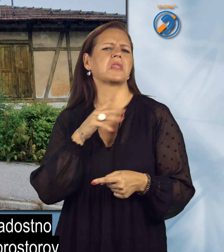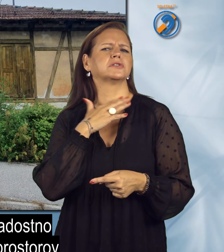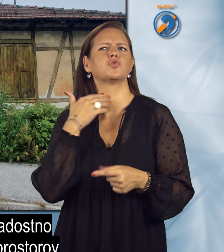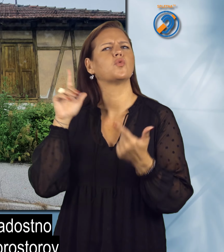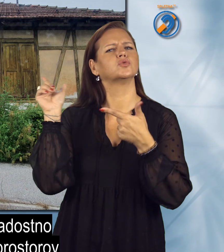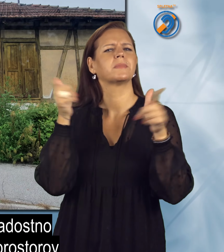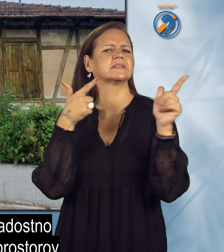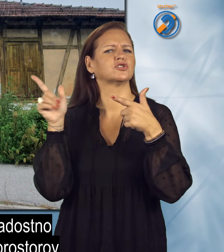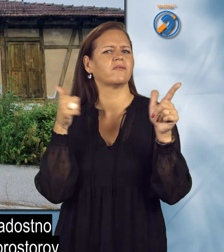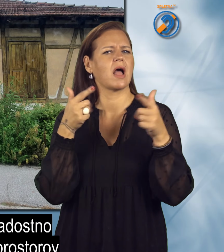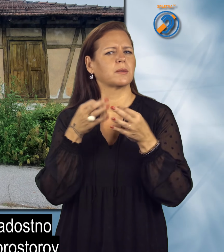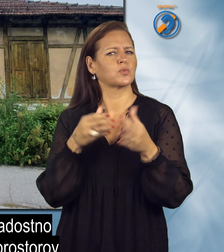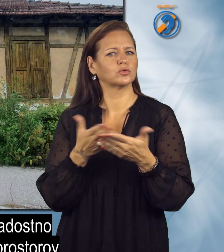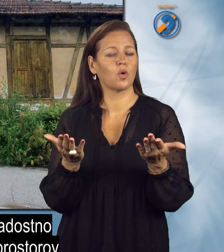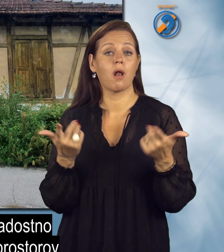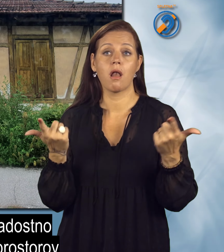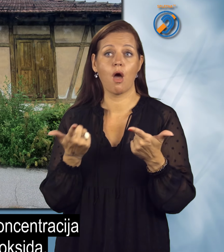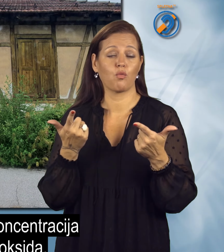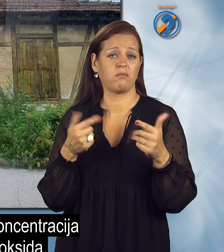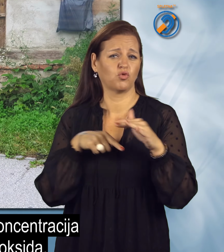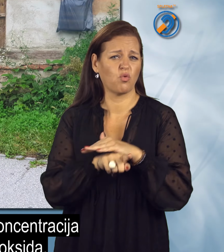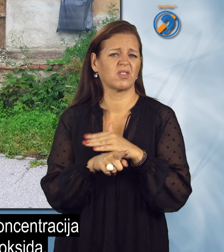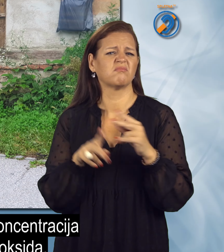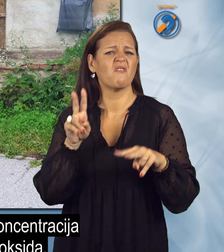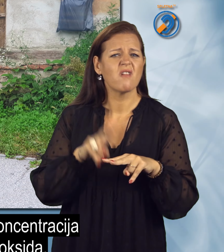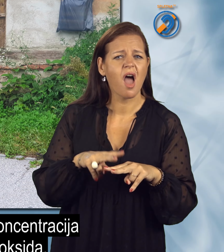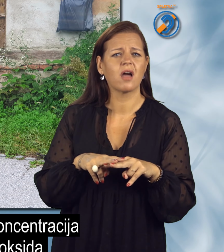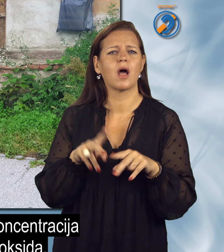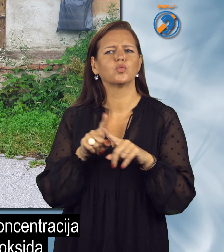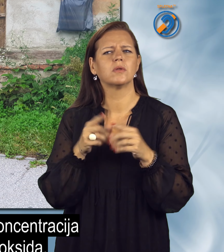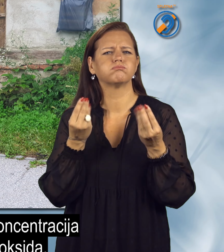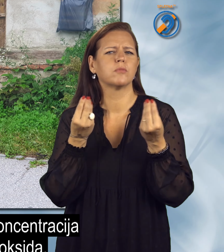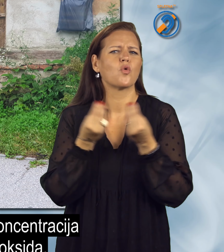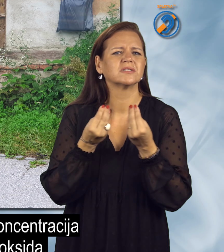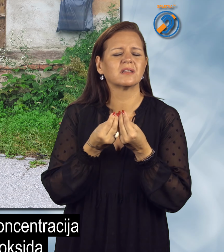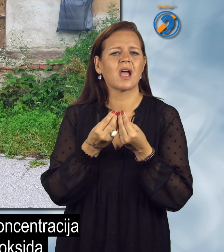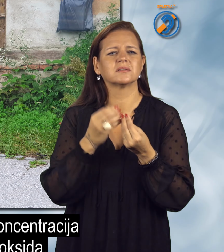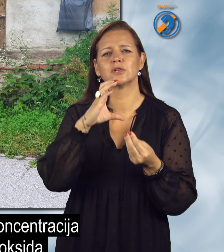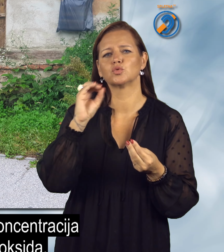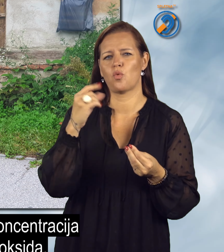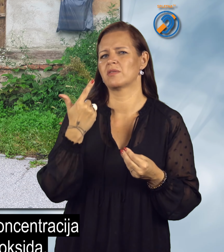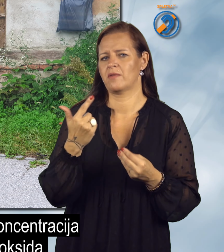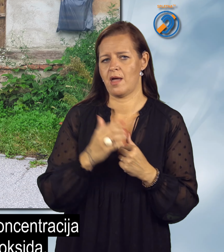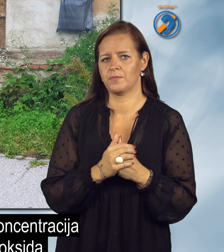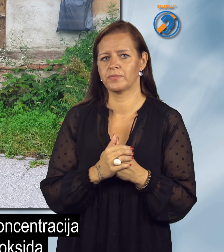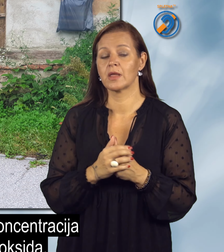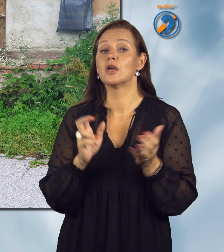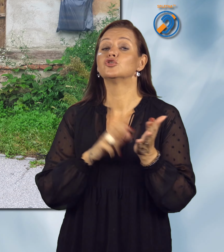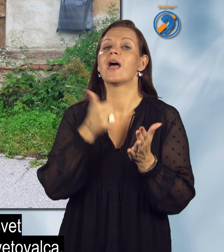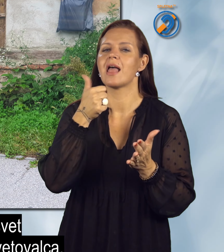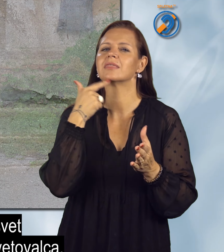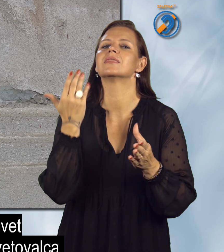Posledica nezadostno prezračevanih prostorov je lahko vlaga in koncentracija